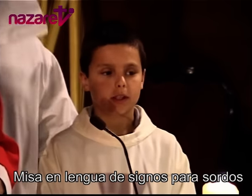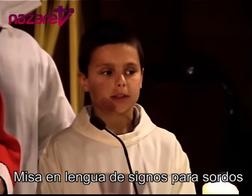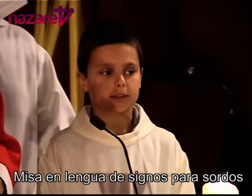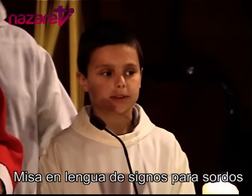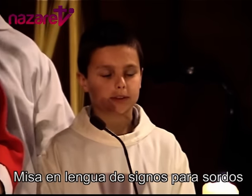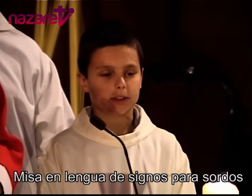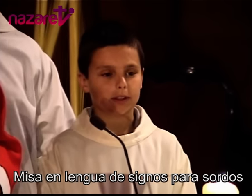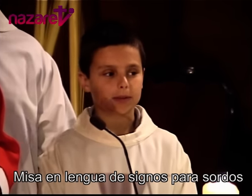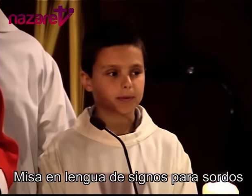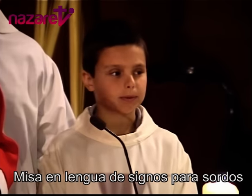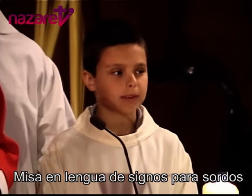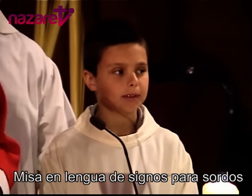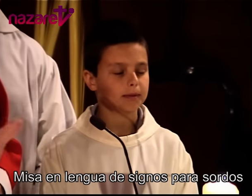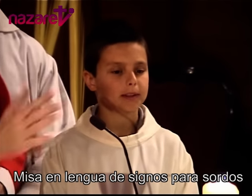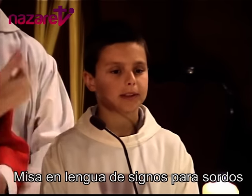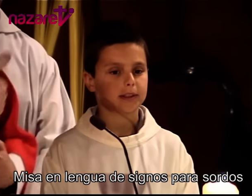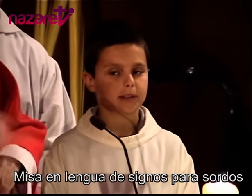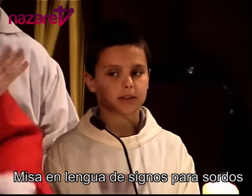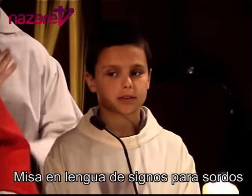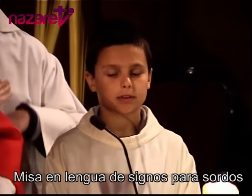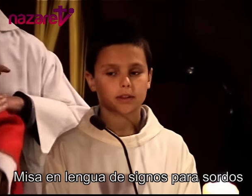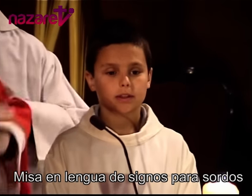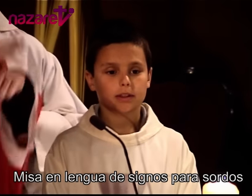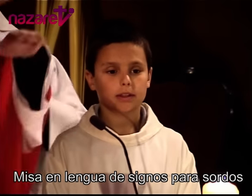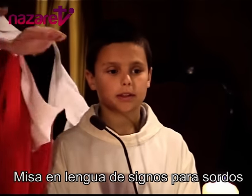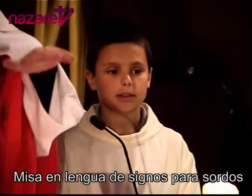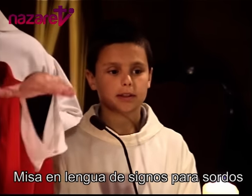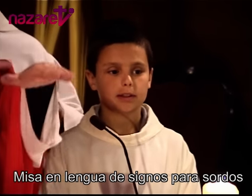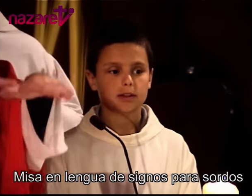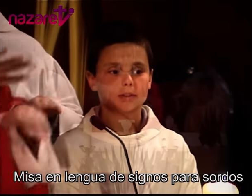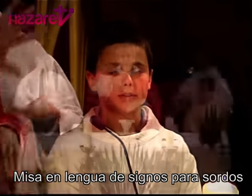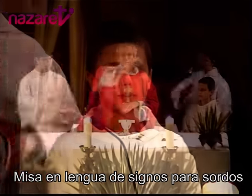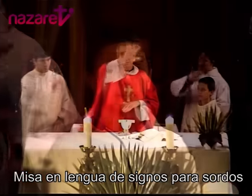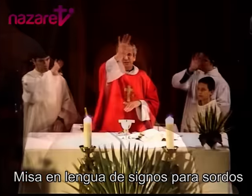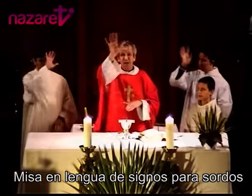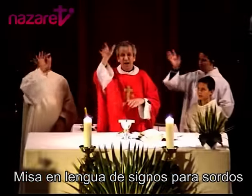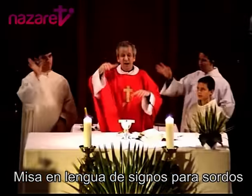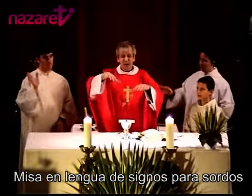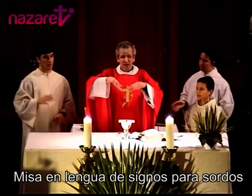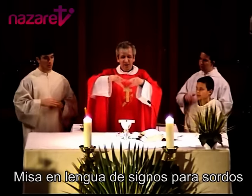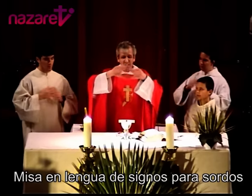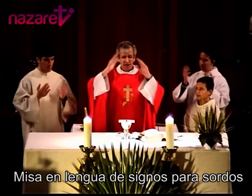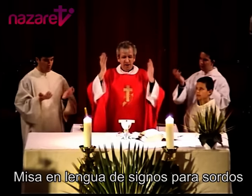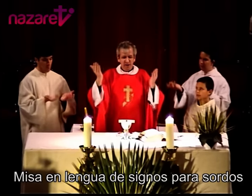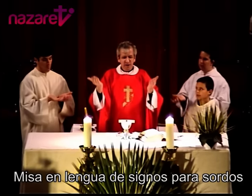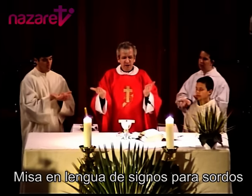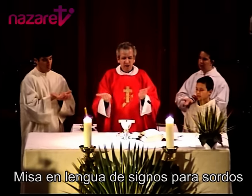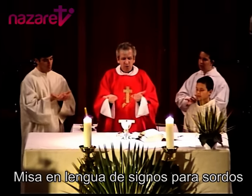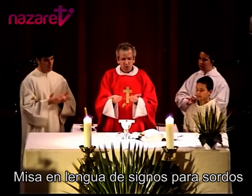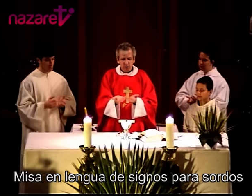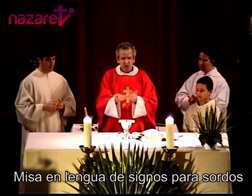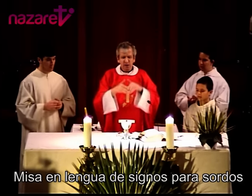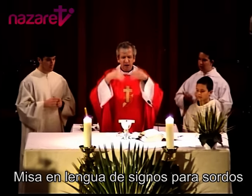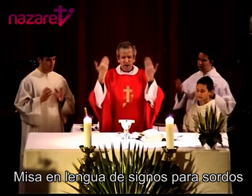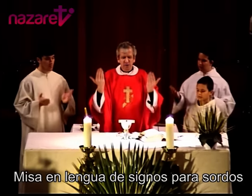Señor, Dios del universo, llenos están el